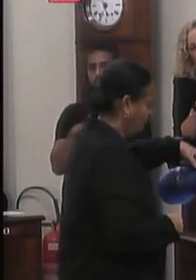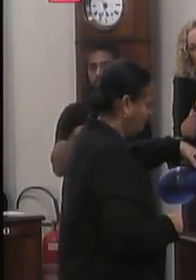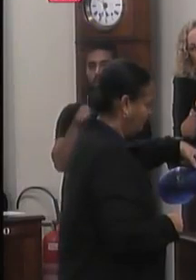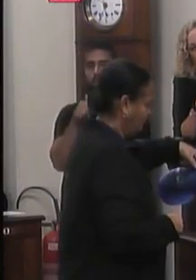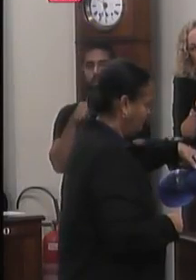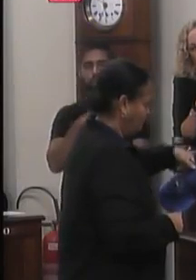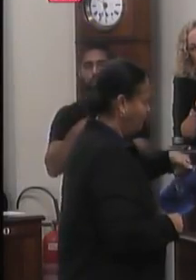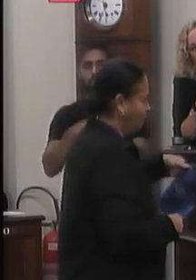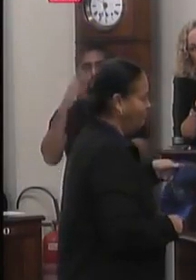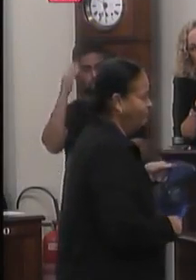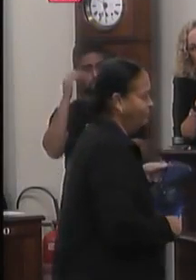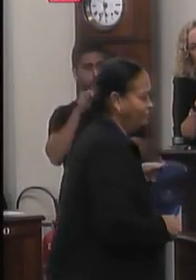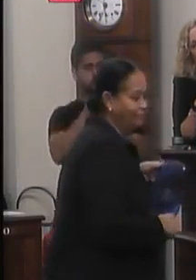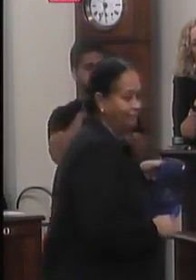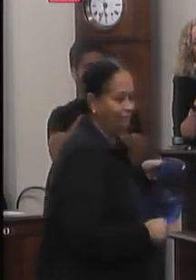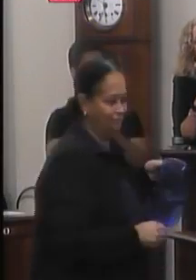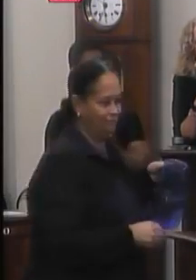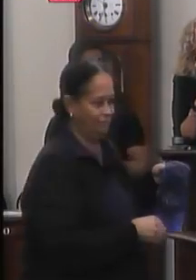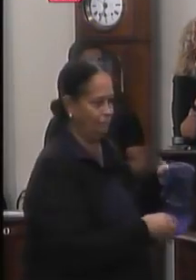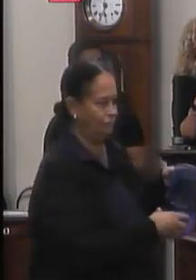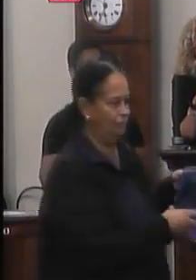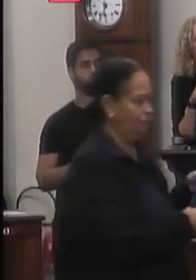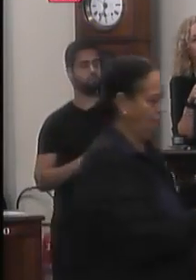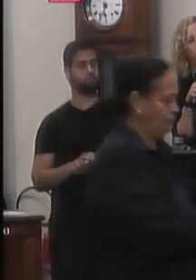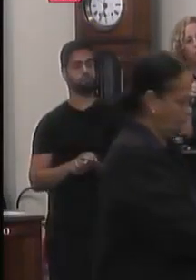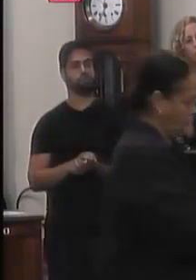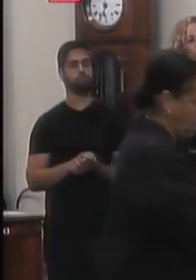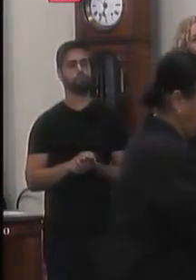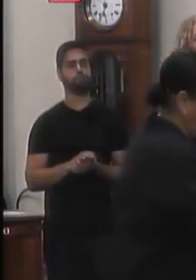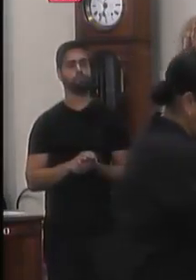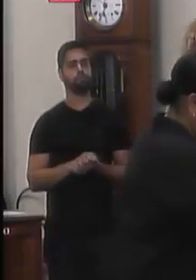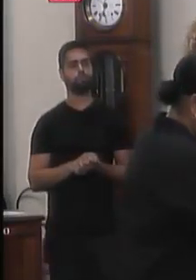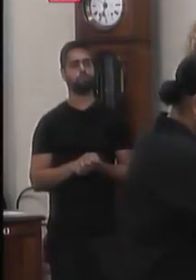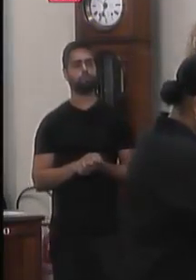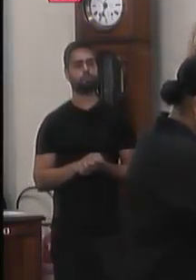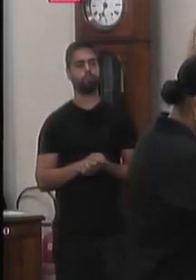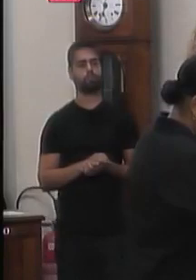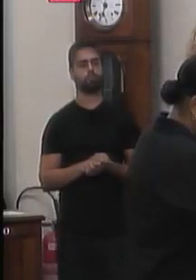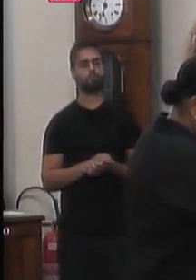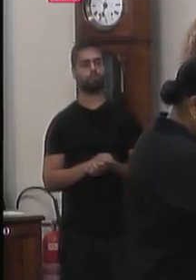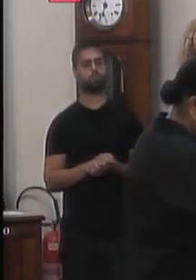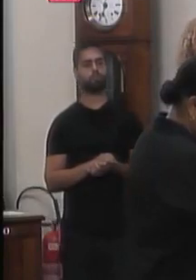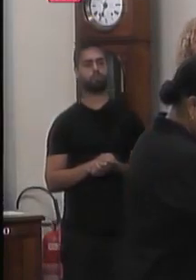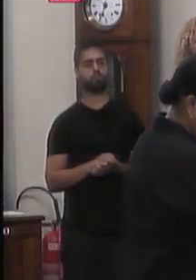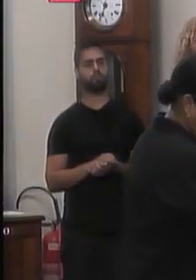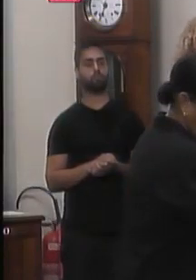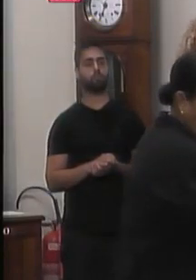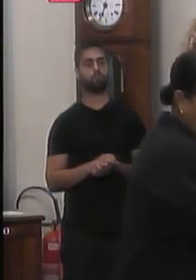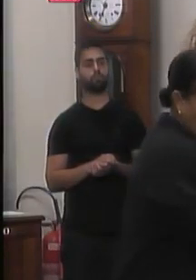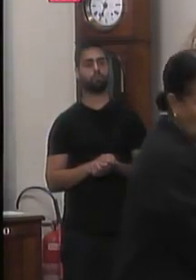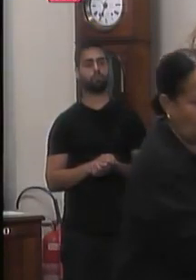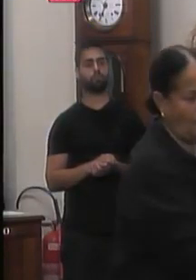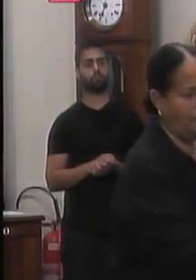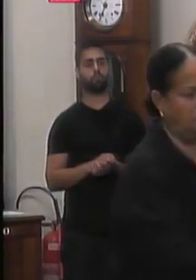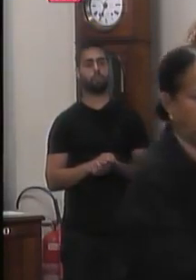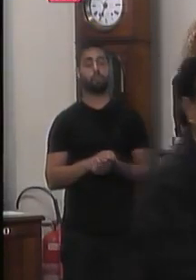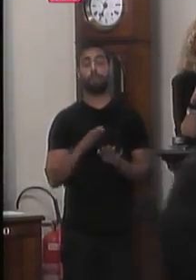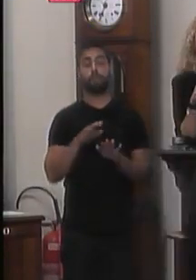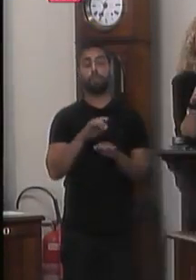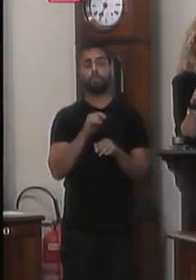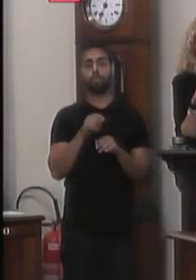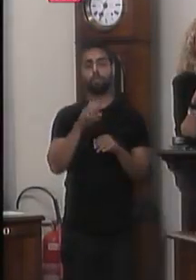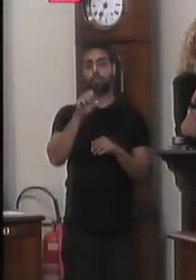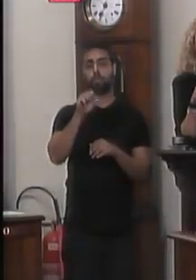cidade? Sabe informar? Vereador, o excesso de arrecadação ele é feito de acordo com